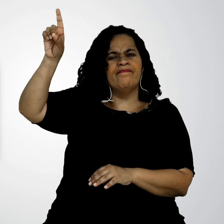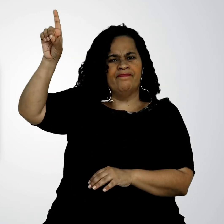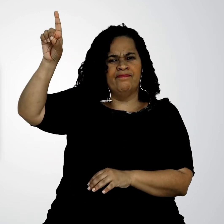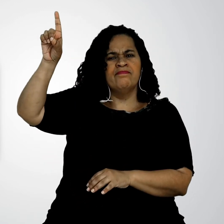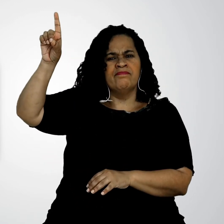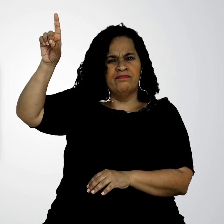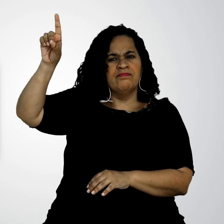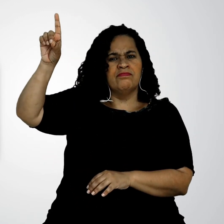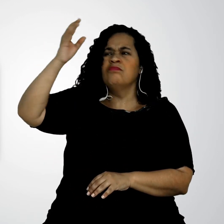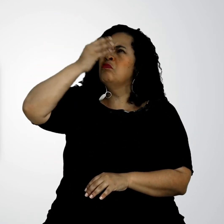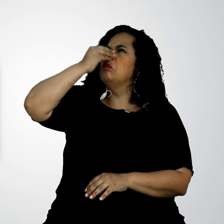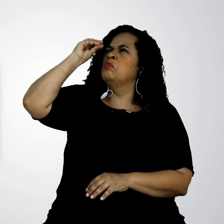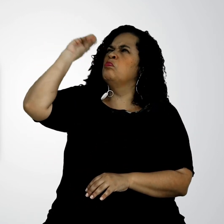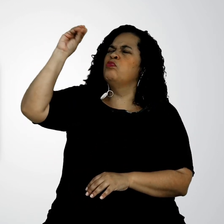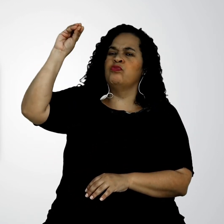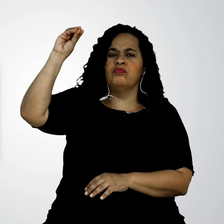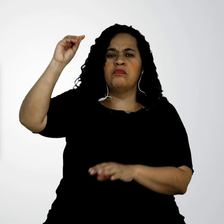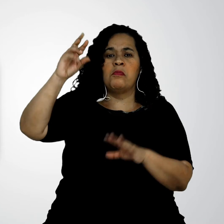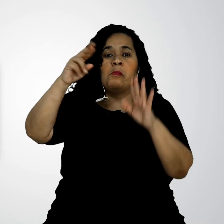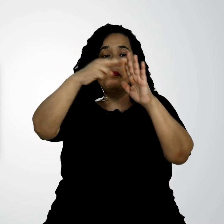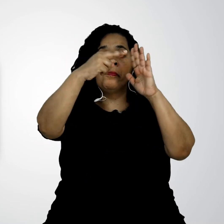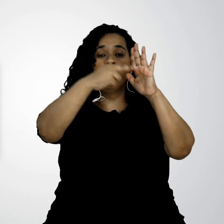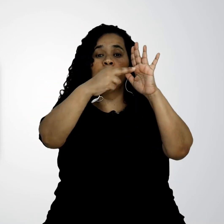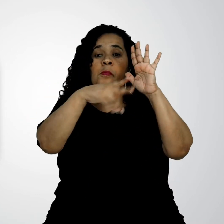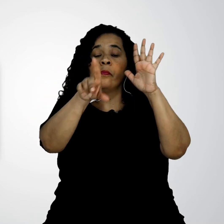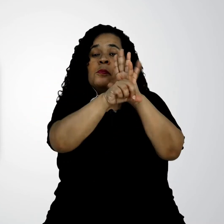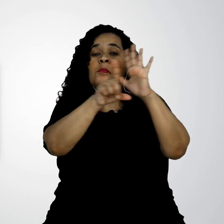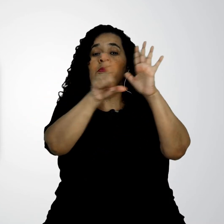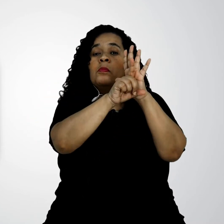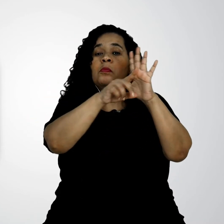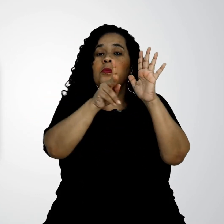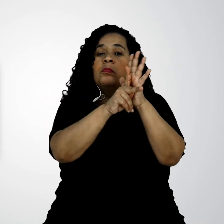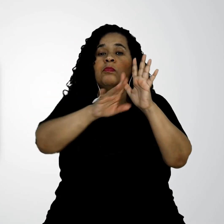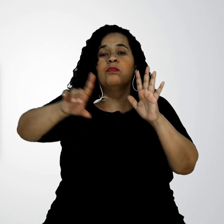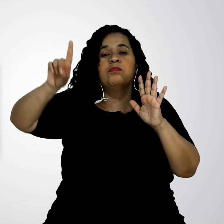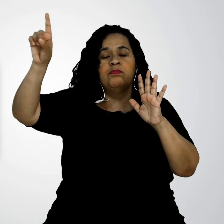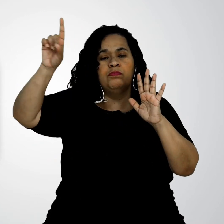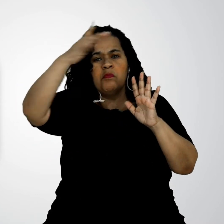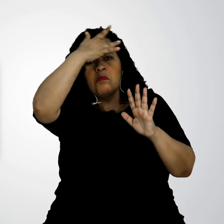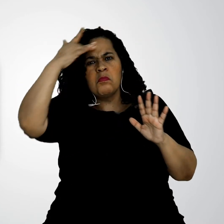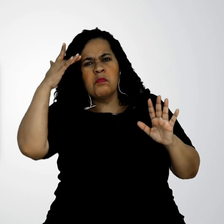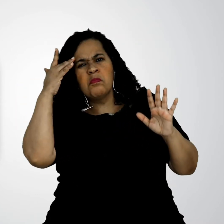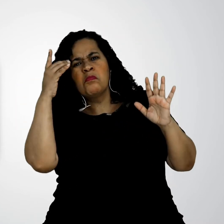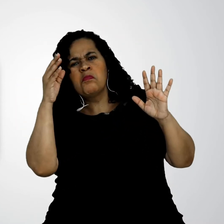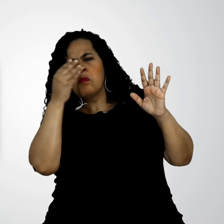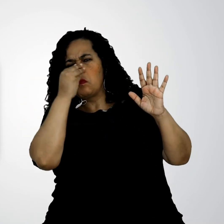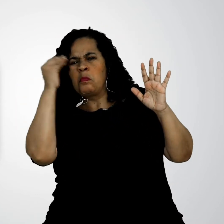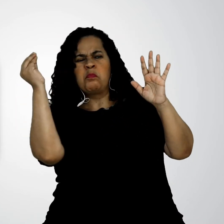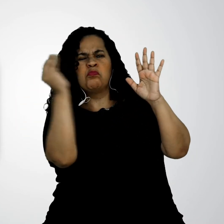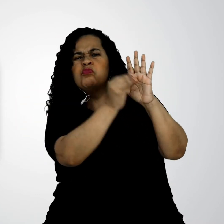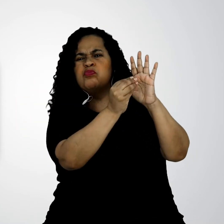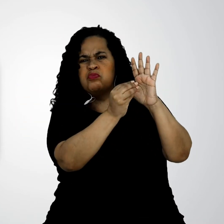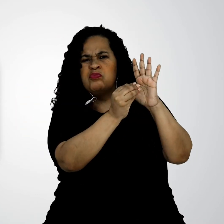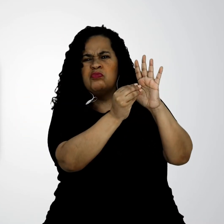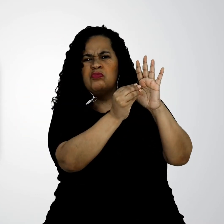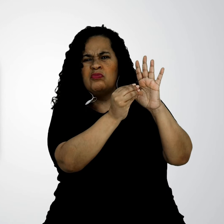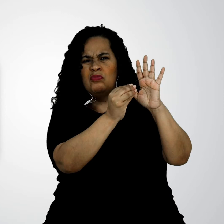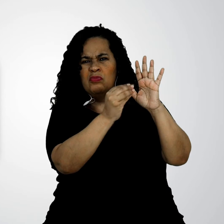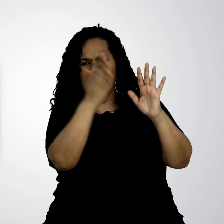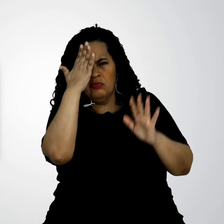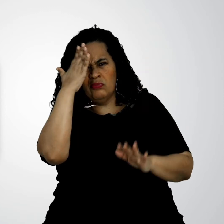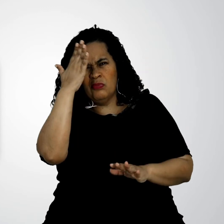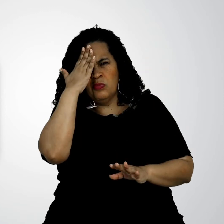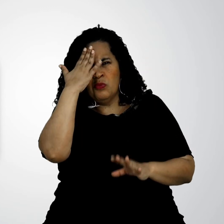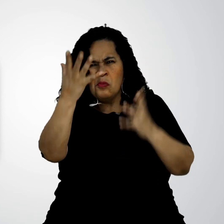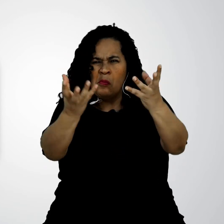Criador deu à sua criação. Quando a pessoa, como nós dissemos, as distorções estão na natureza humana, mas quando a pessoa se entrega a